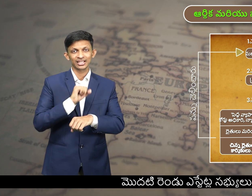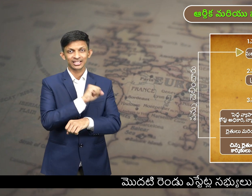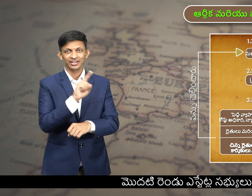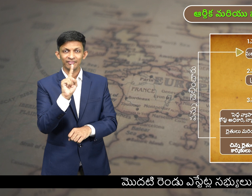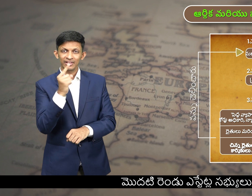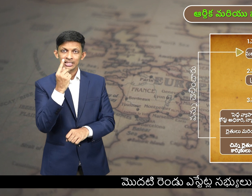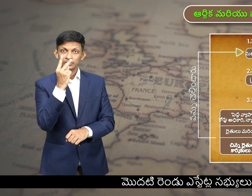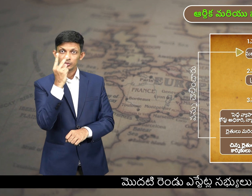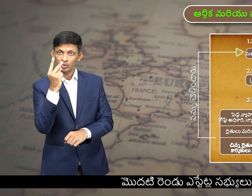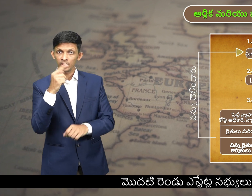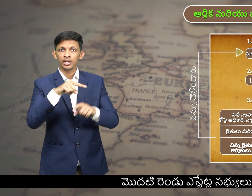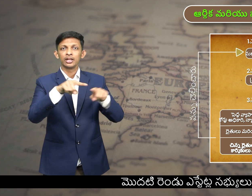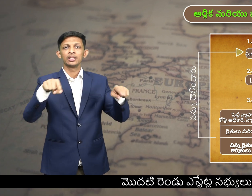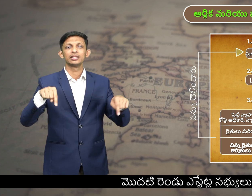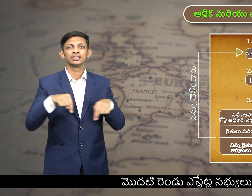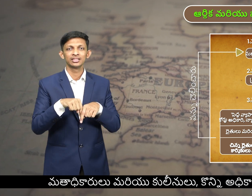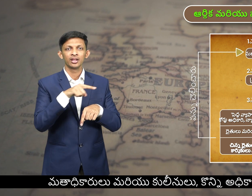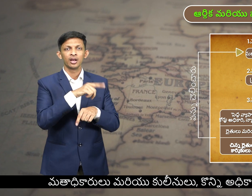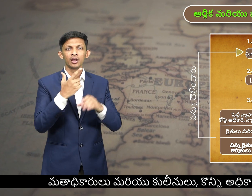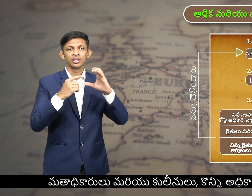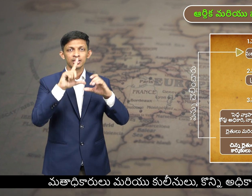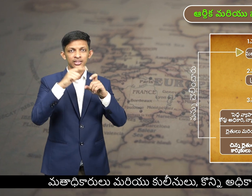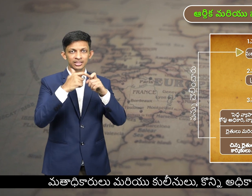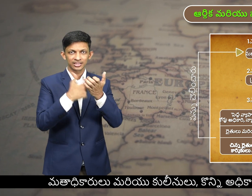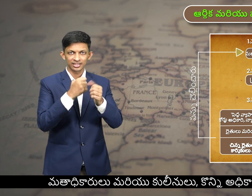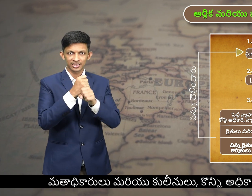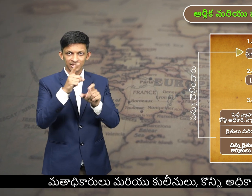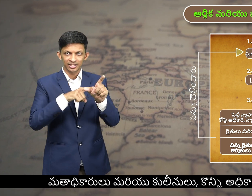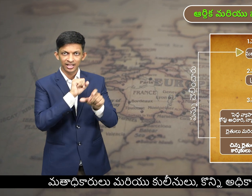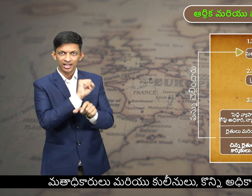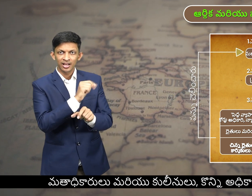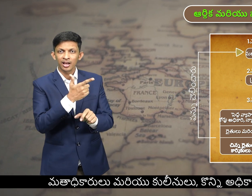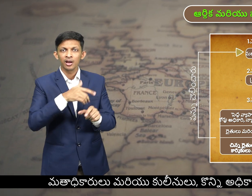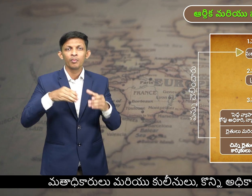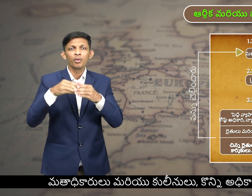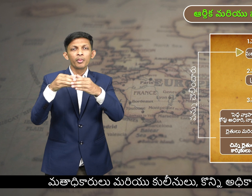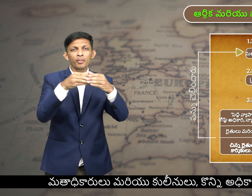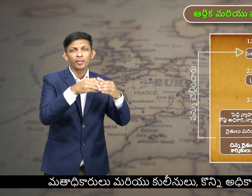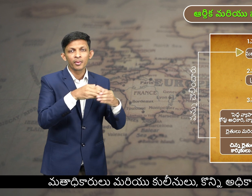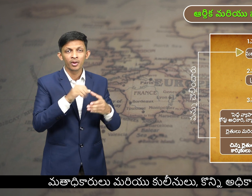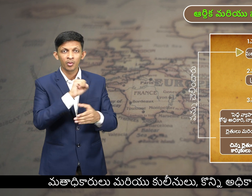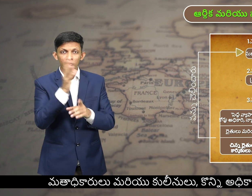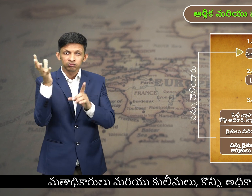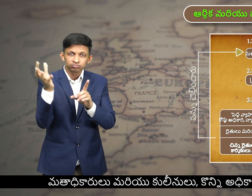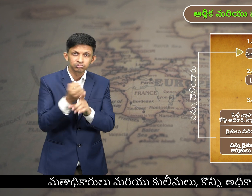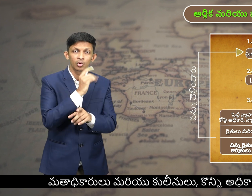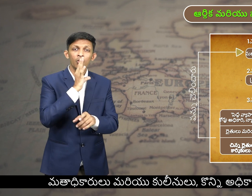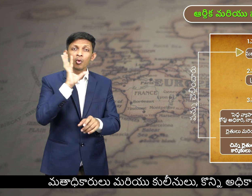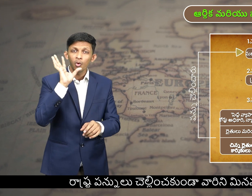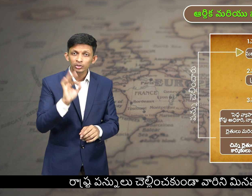మొదటి 2 ఎస్టేట్ల సభ్యులు, మతాధికారులు మరియు కులీనులు కొన్ని అధికారాలను పొందారు. రాష్ట్ర